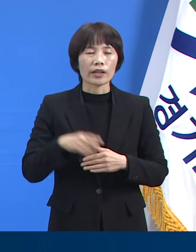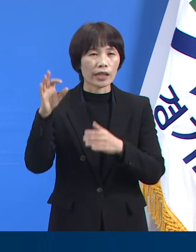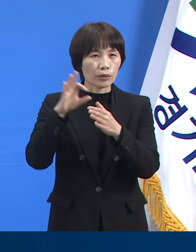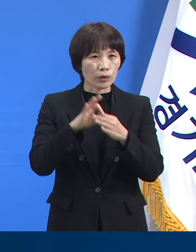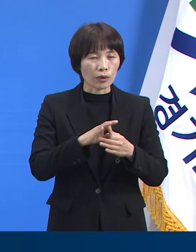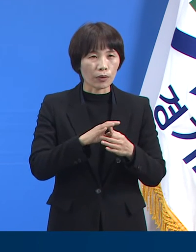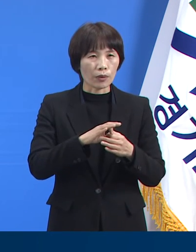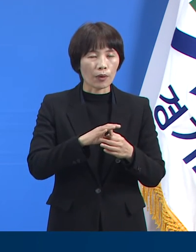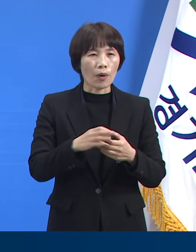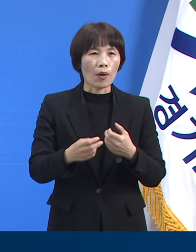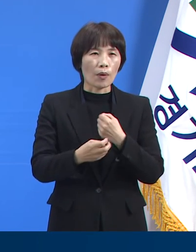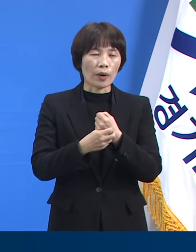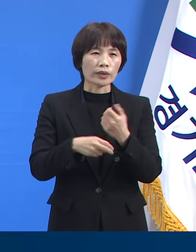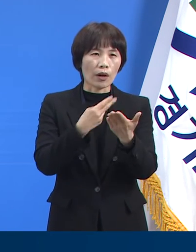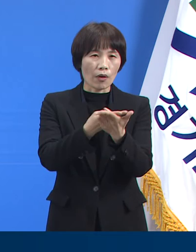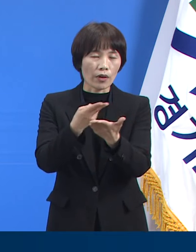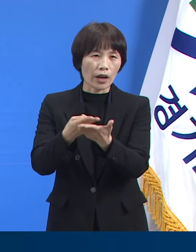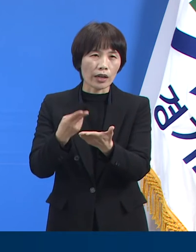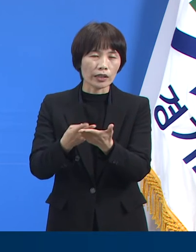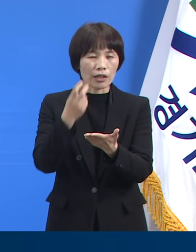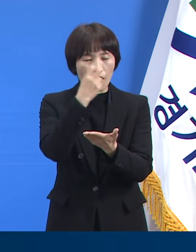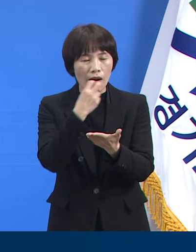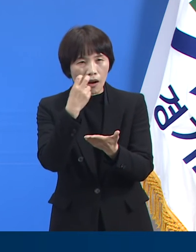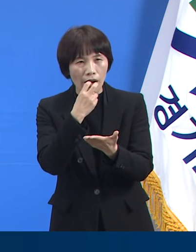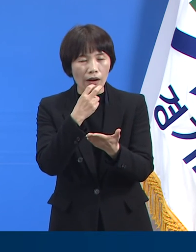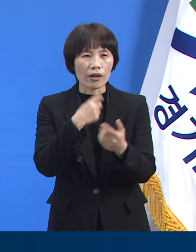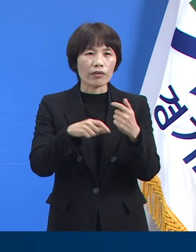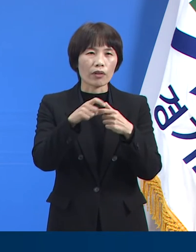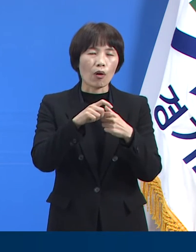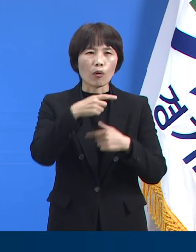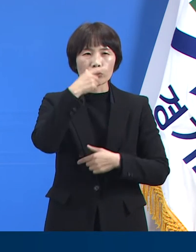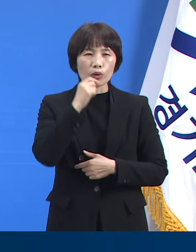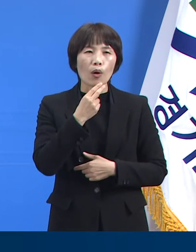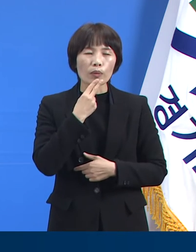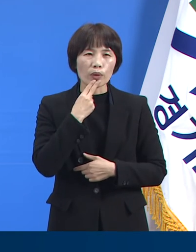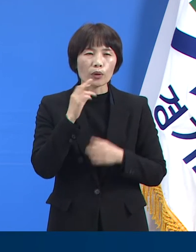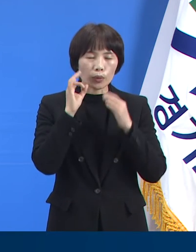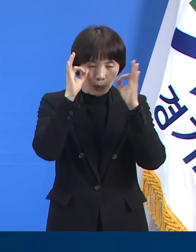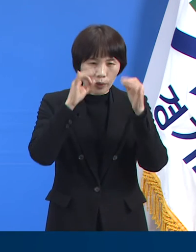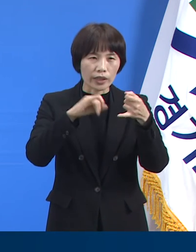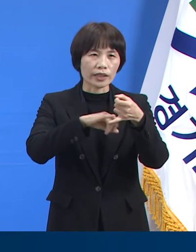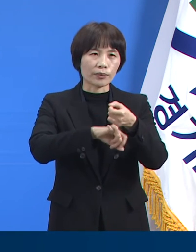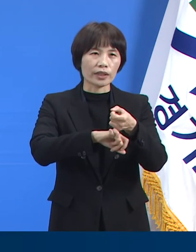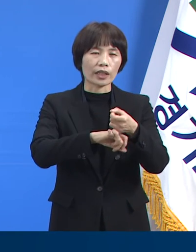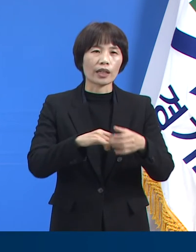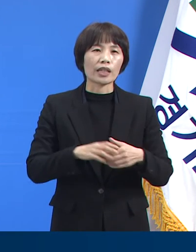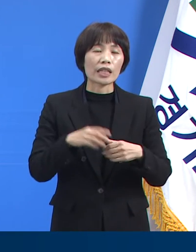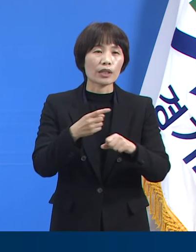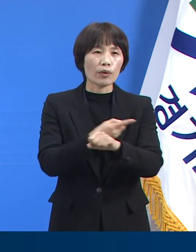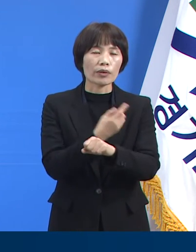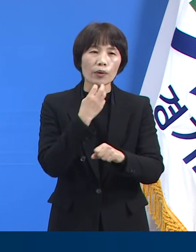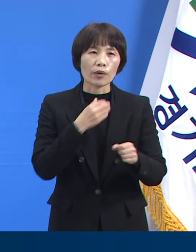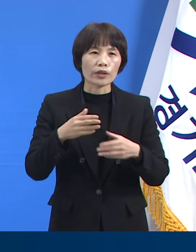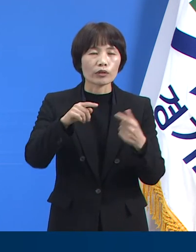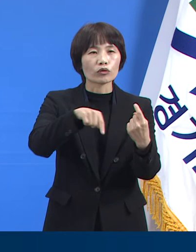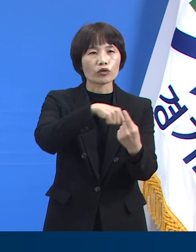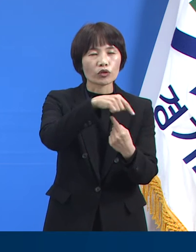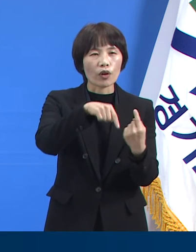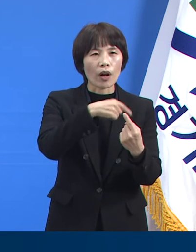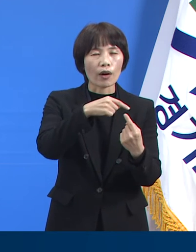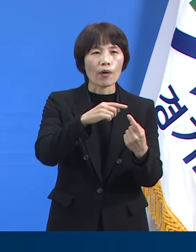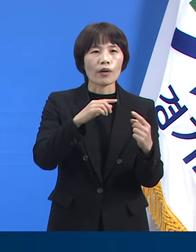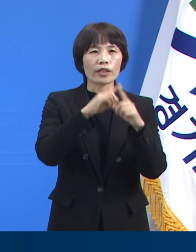지속적으로 병상 현황을 점검하고 독려하여 병상 확보에 차질이 없도록 노력하겠습니다. 이 외에도 경기도에서 운영하는 총